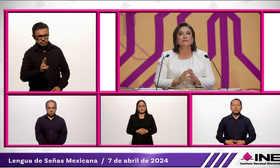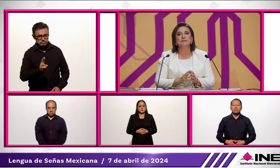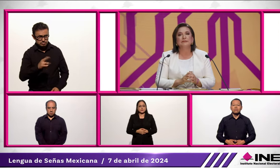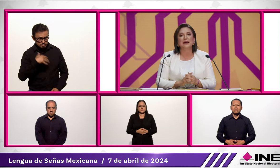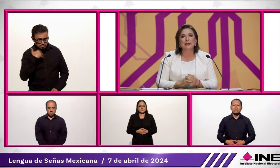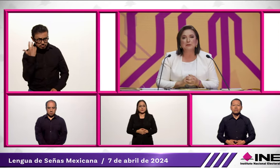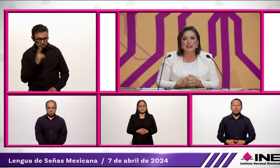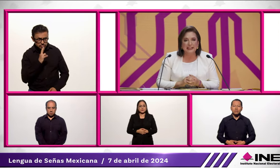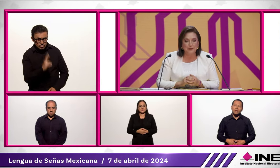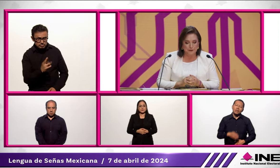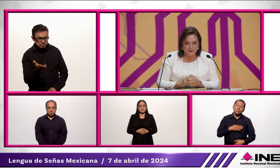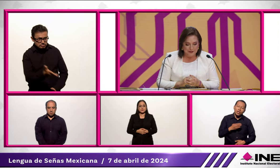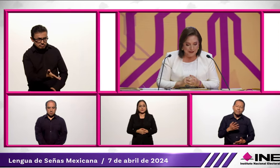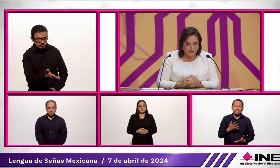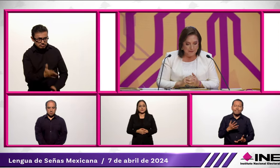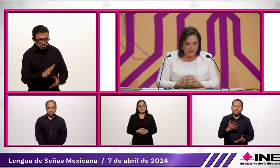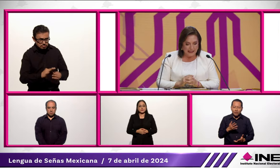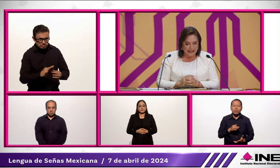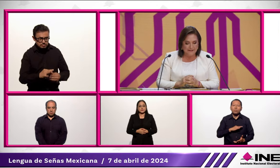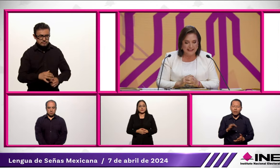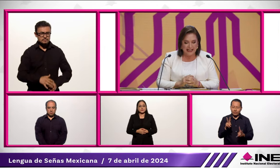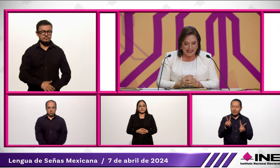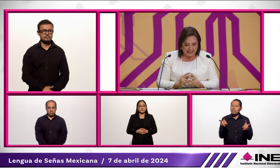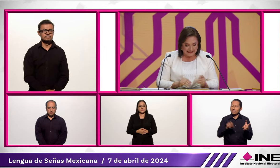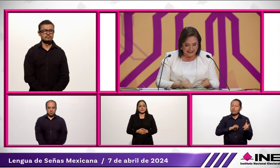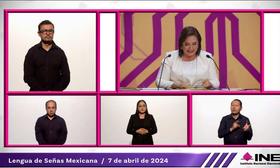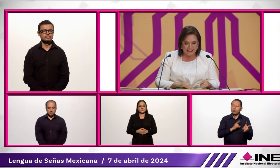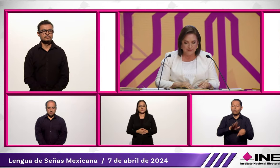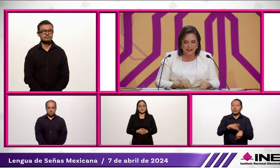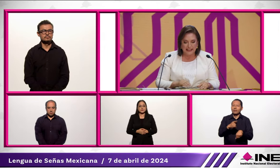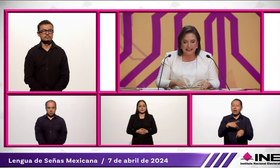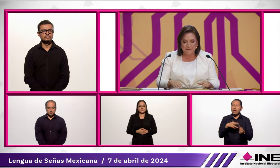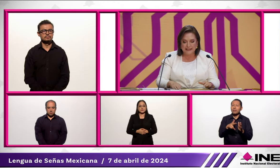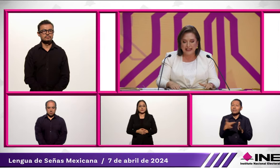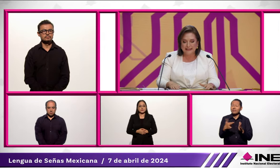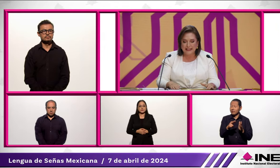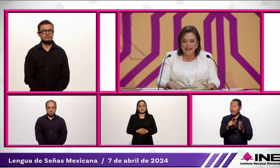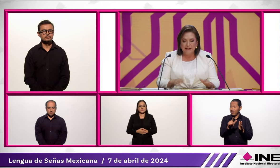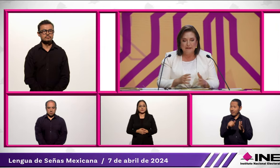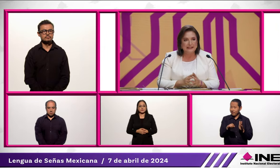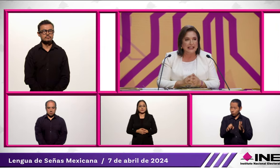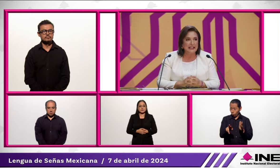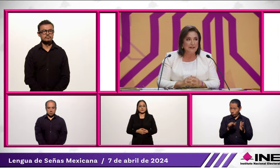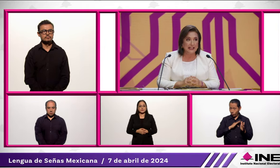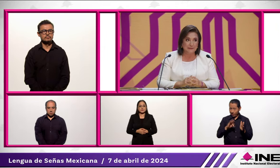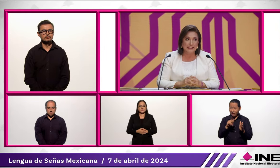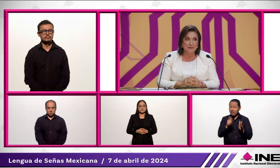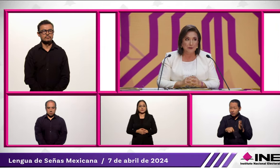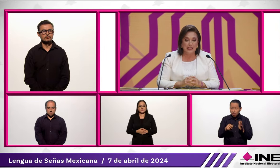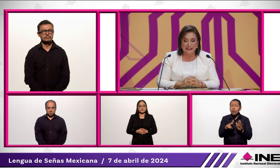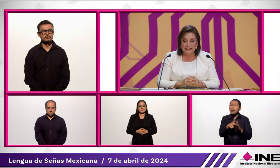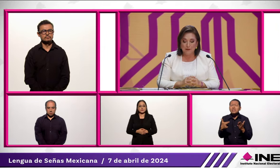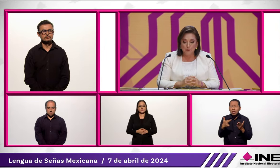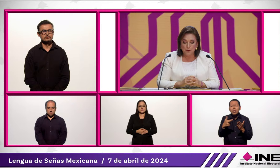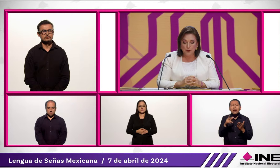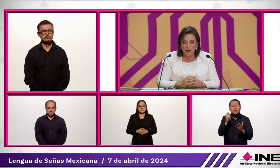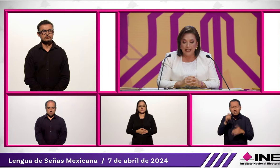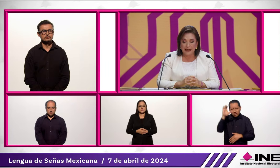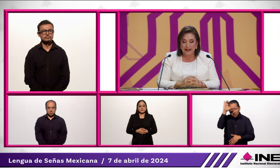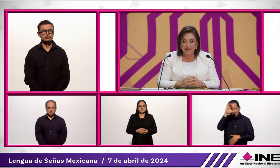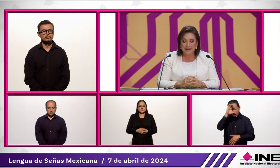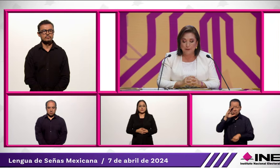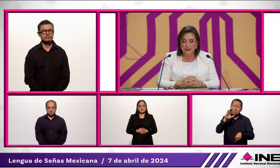Bueno, hablemos de salud, porque la revista Lancet, que es una de las revistas científicas más importantes del